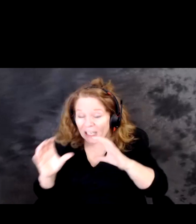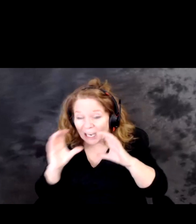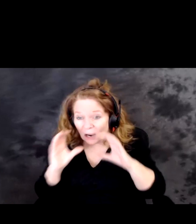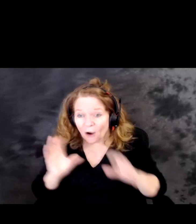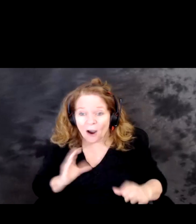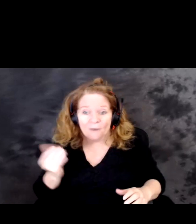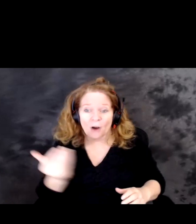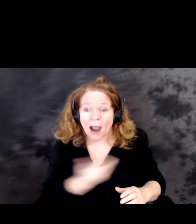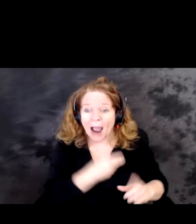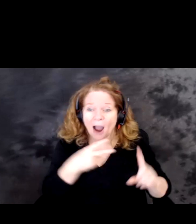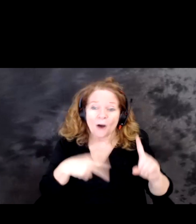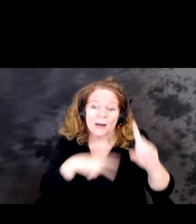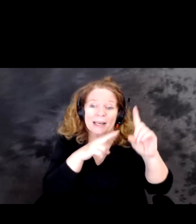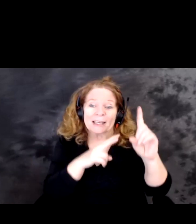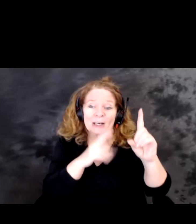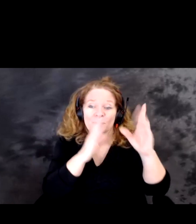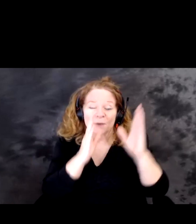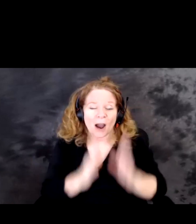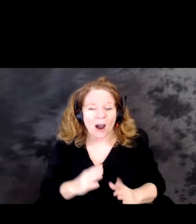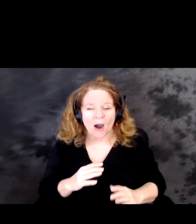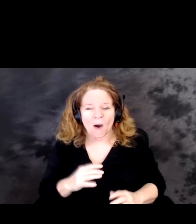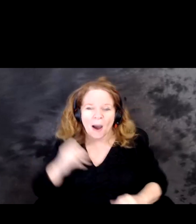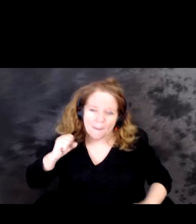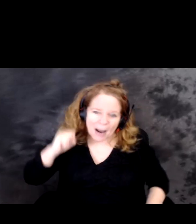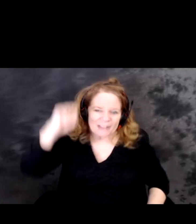Y vamos a darle ánimo.